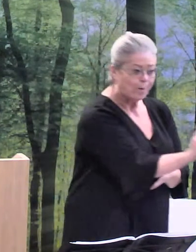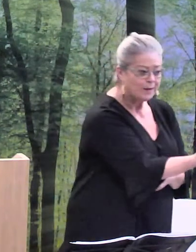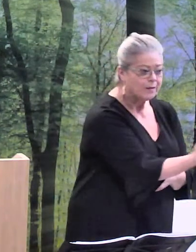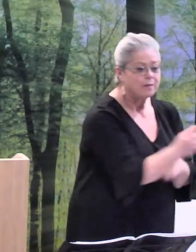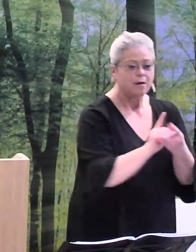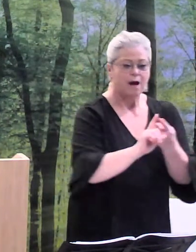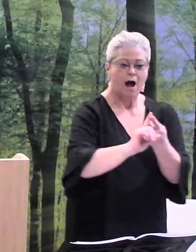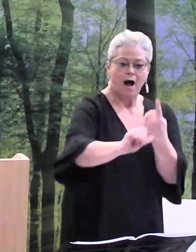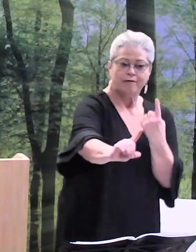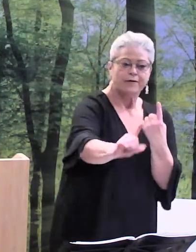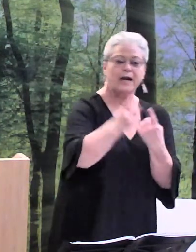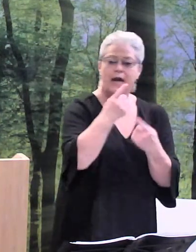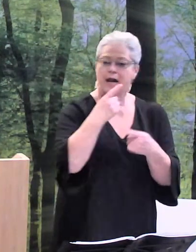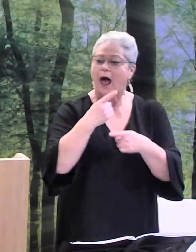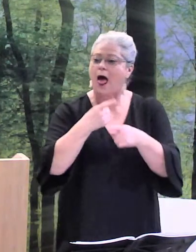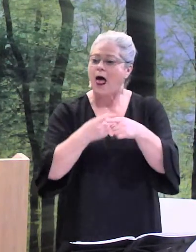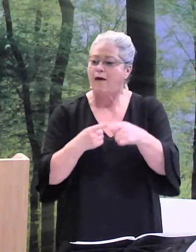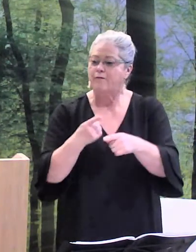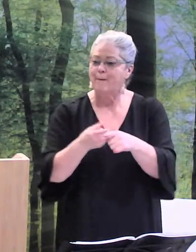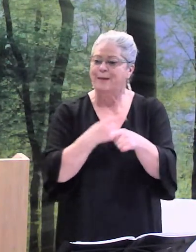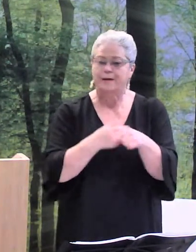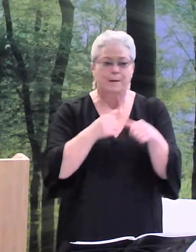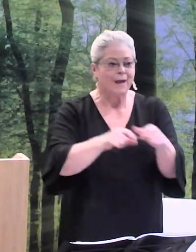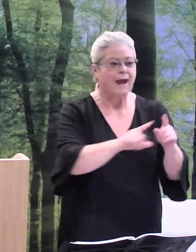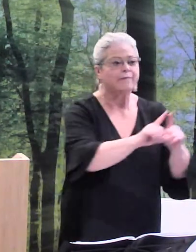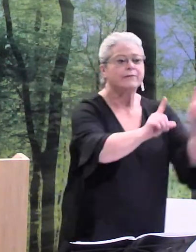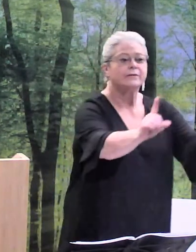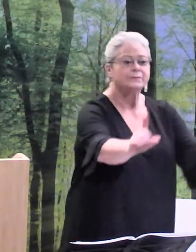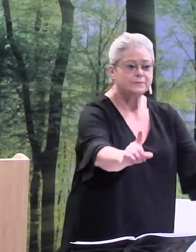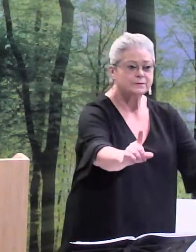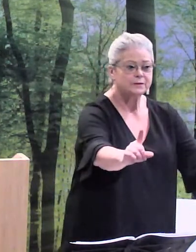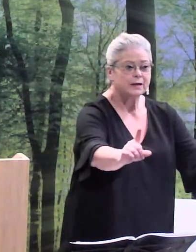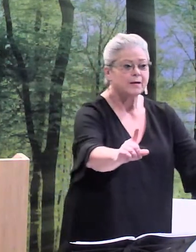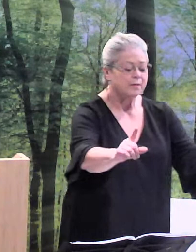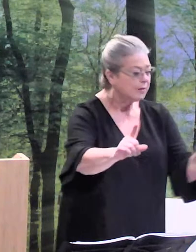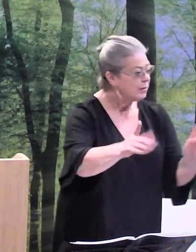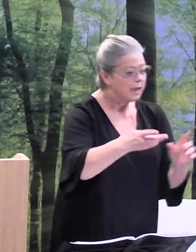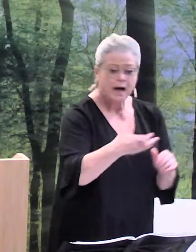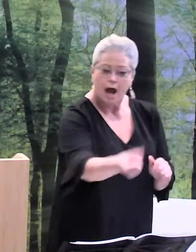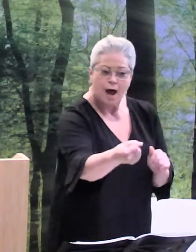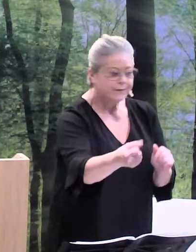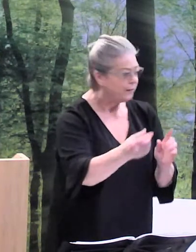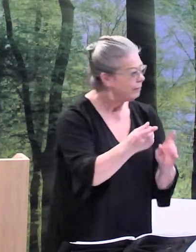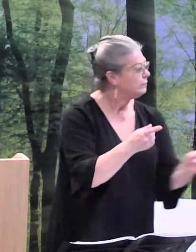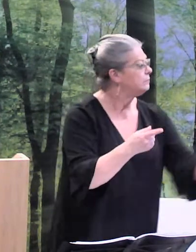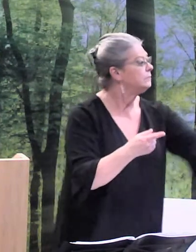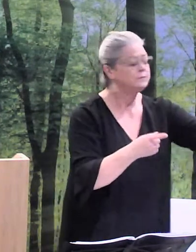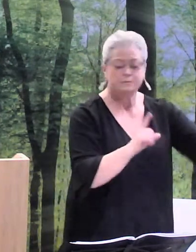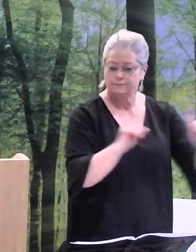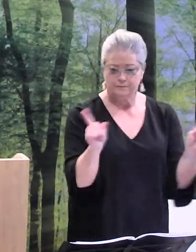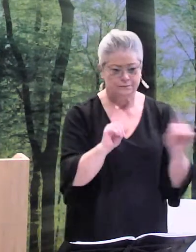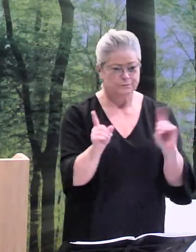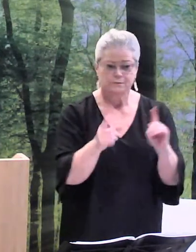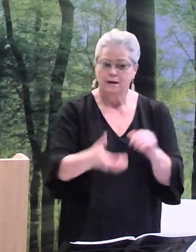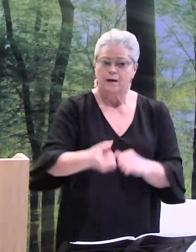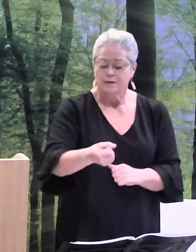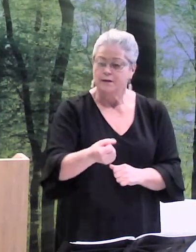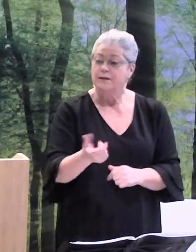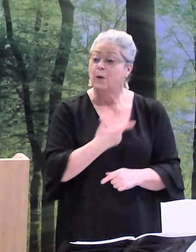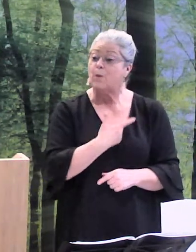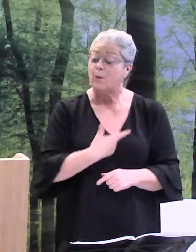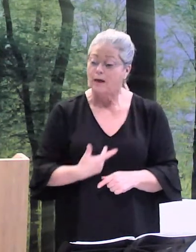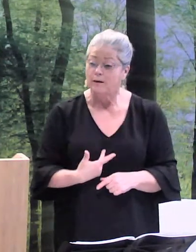social distancing van 1,5 meter afstand te bewaren en bij het passeren geen handen te geven. En voor zij die dit